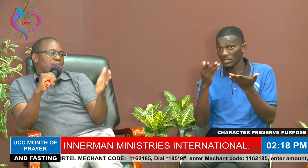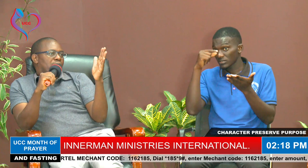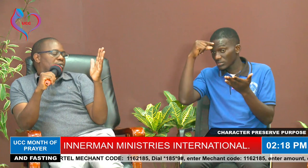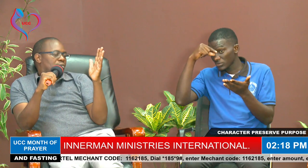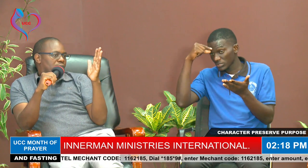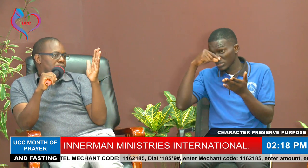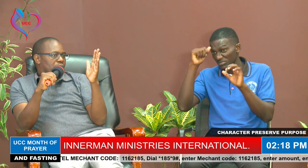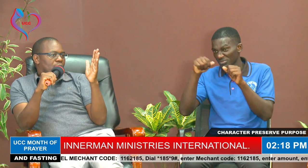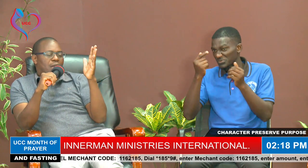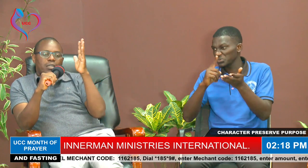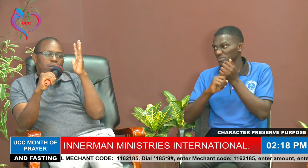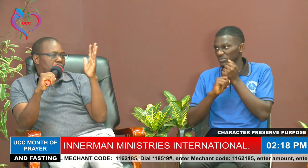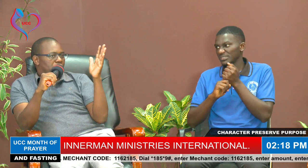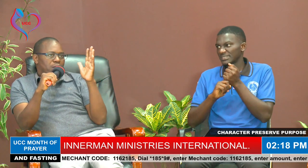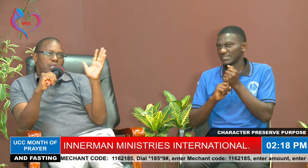gajia. Nga tuwe na joli gajia.